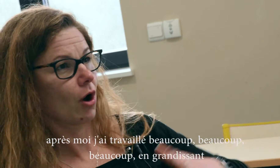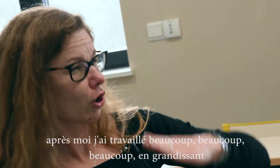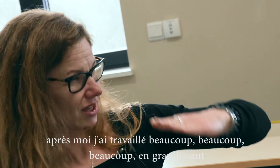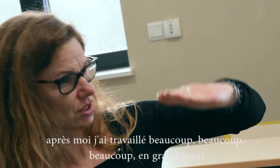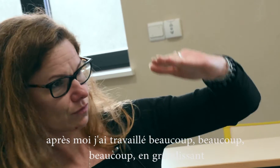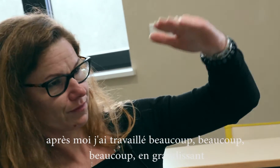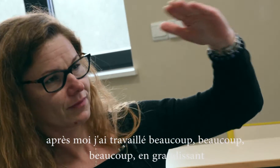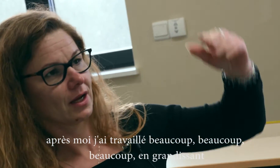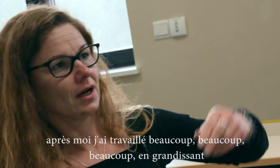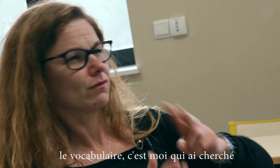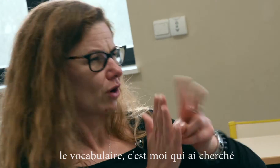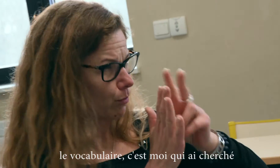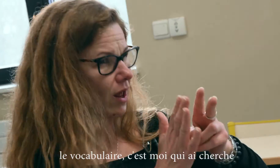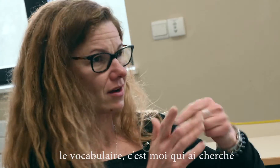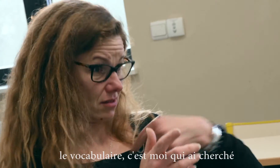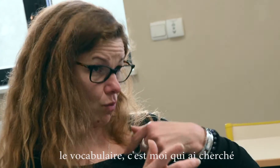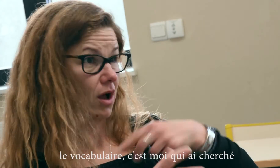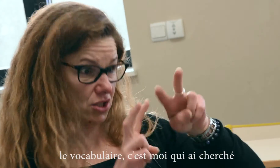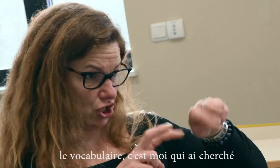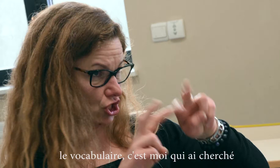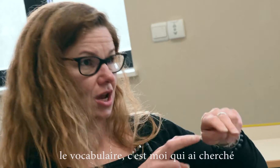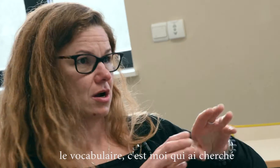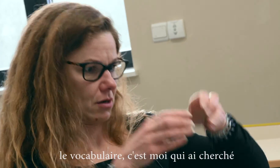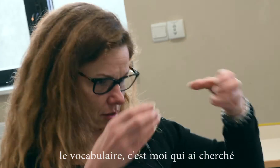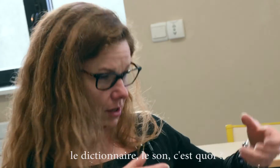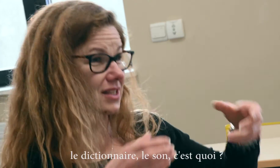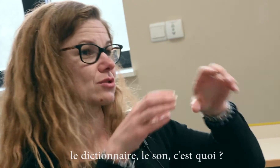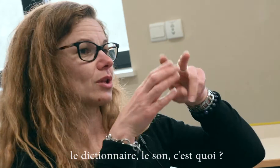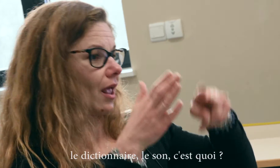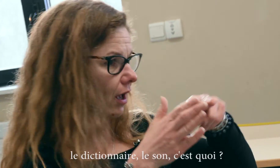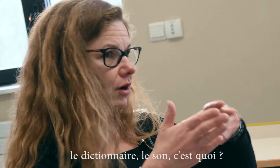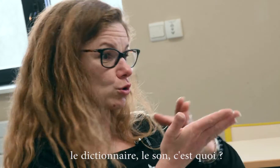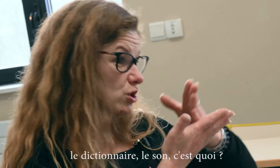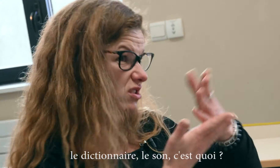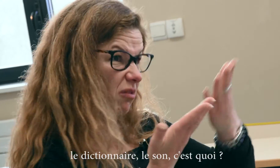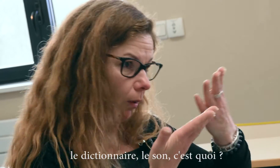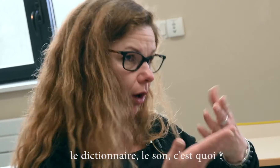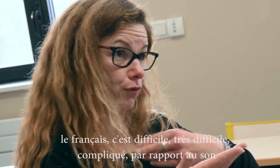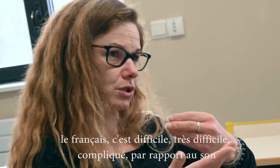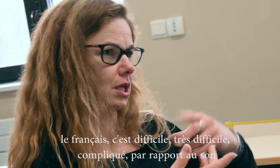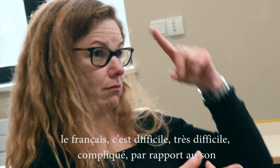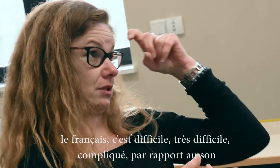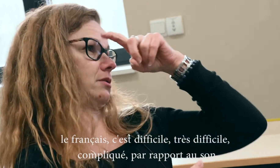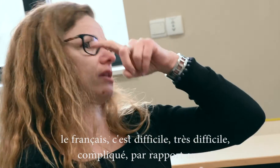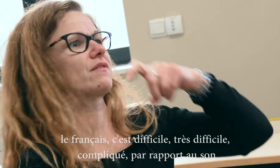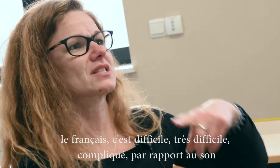En grandissant. Vocabulaire, mémoire, qu'est-ce que c'est ? Dictionnaire, le sens, le quoi, le français. C'est